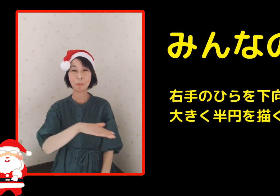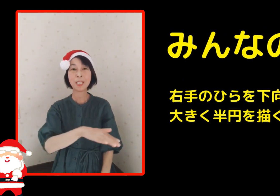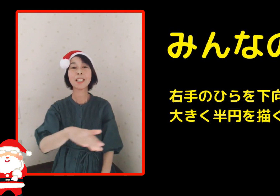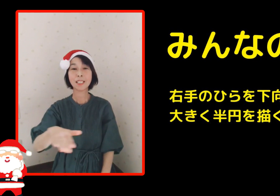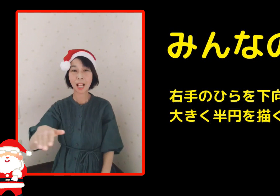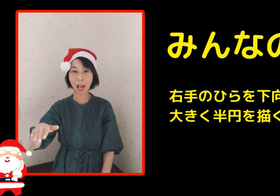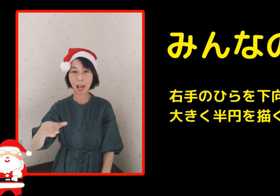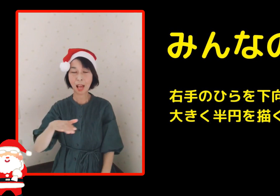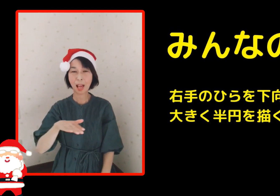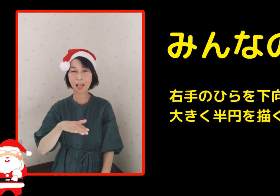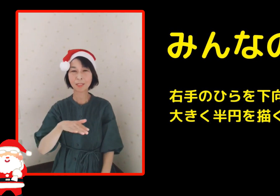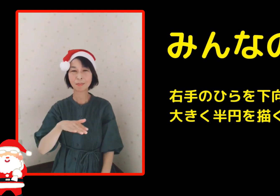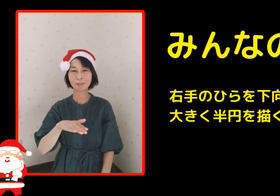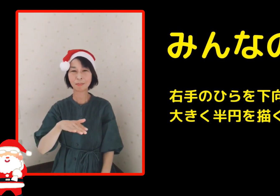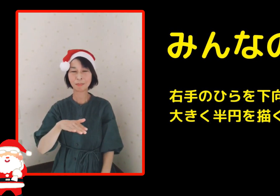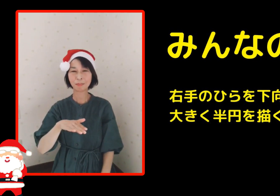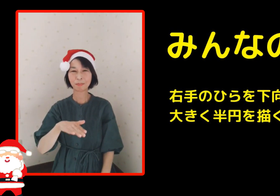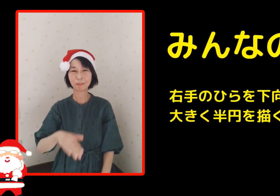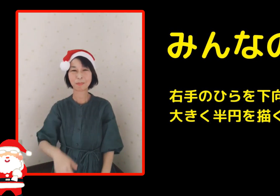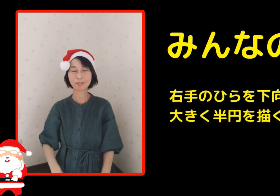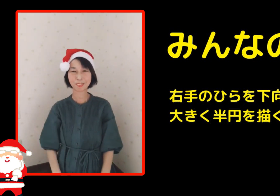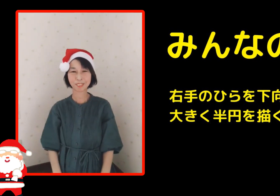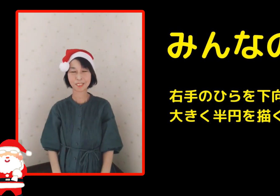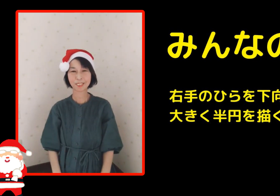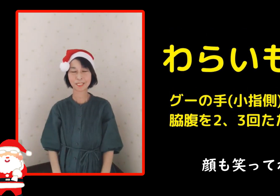して大きく半円を描きます。